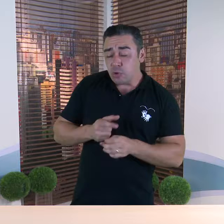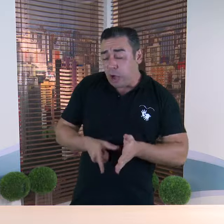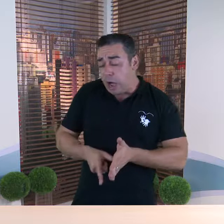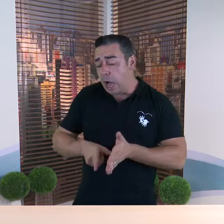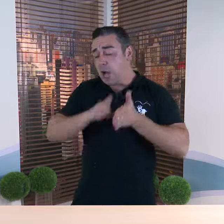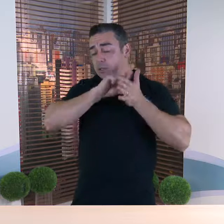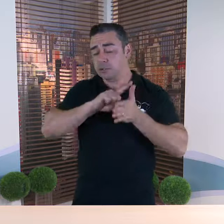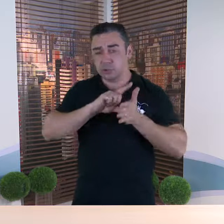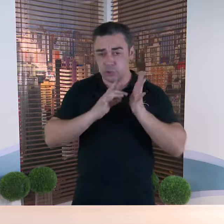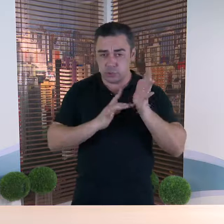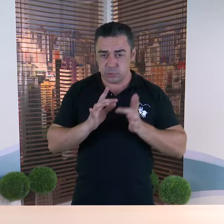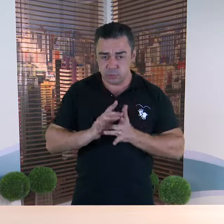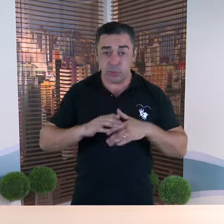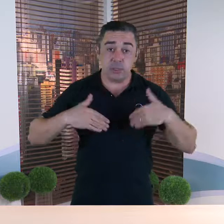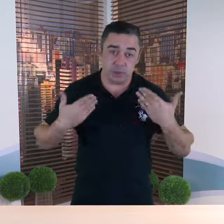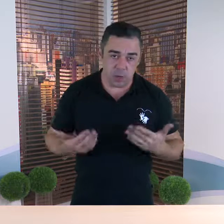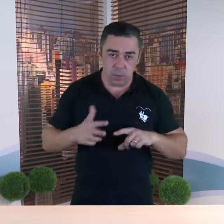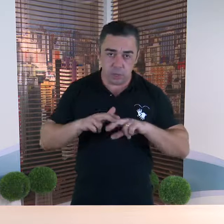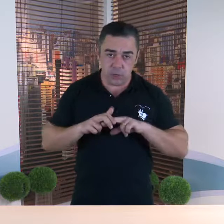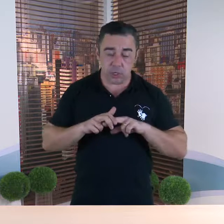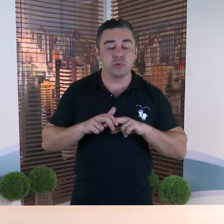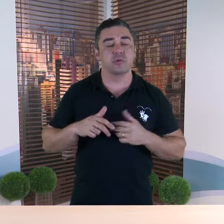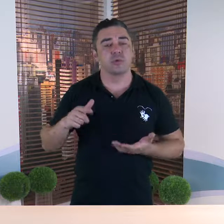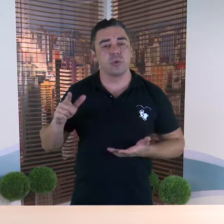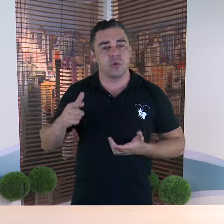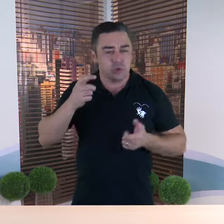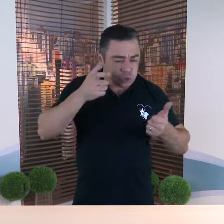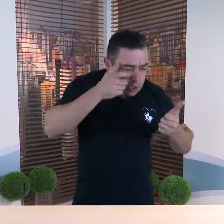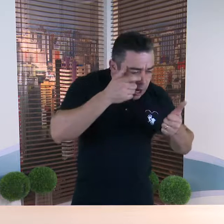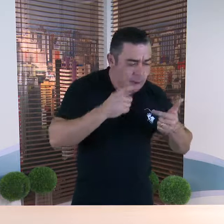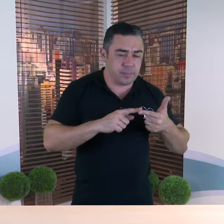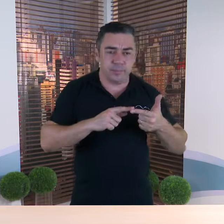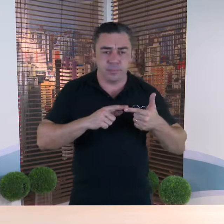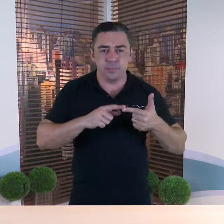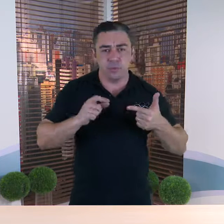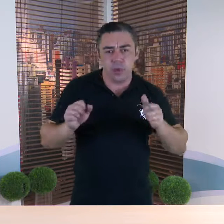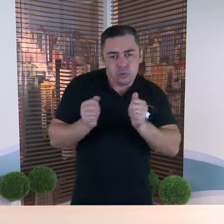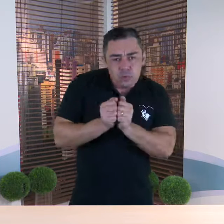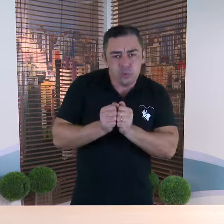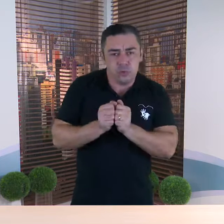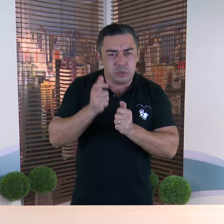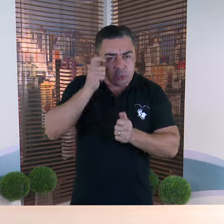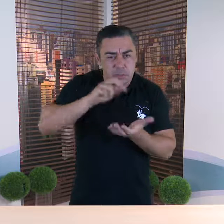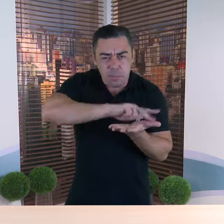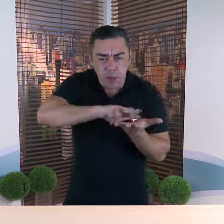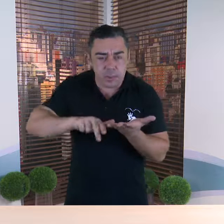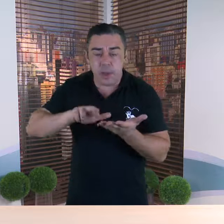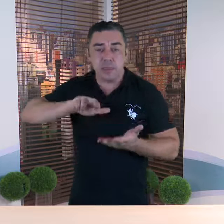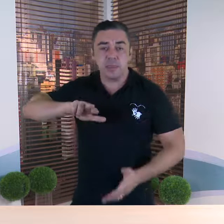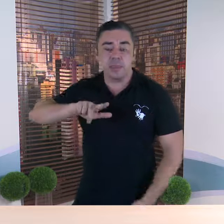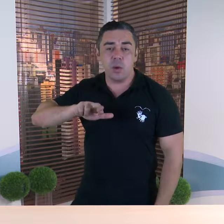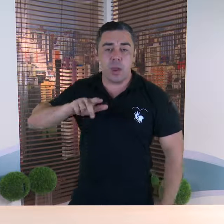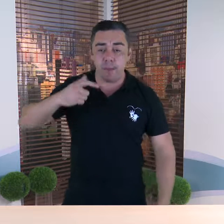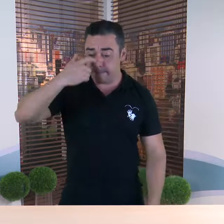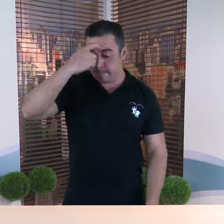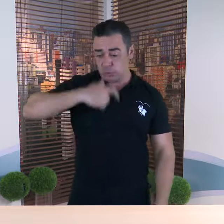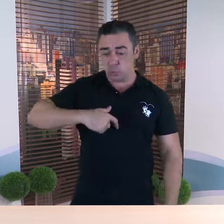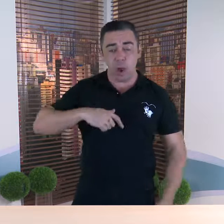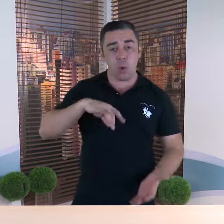Por essa perspectiva, os demônios, maus espíritos e o diabo não seriam seres pessoais, nem